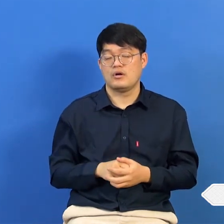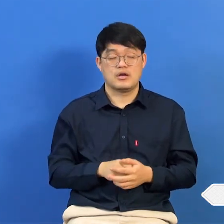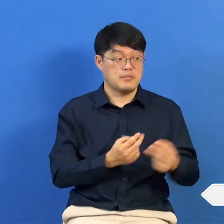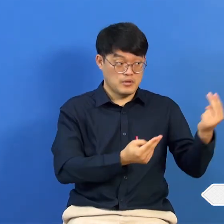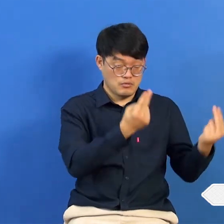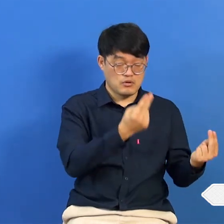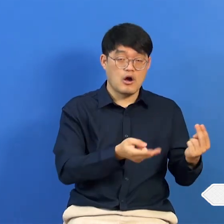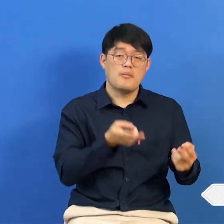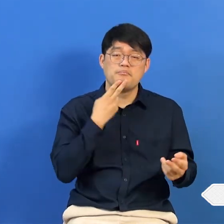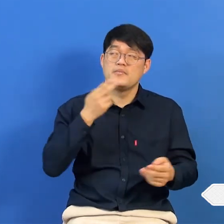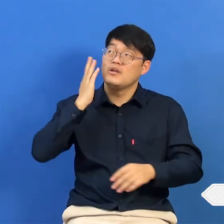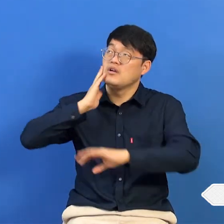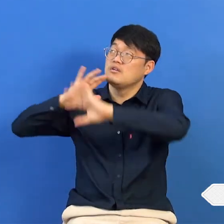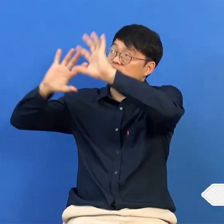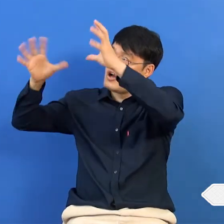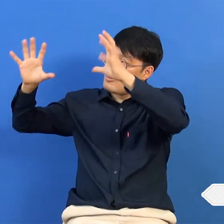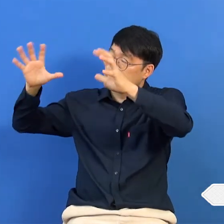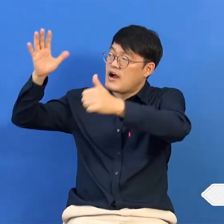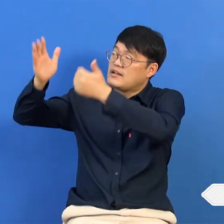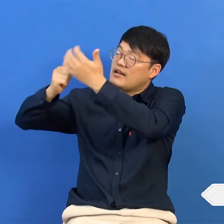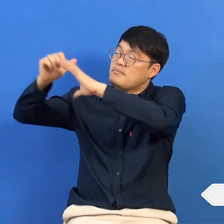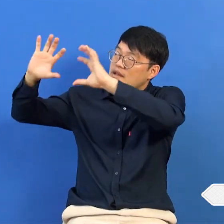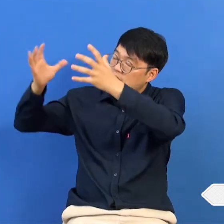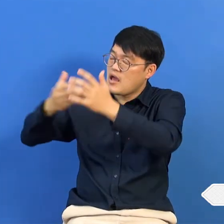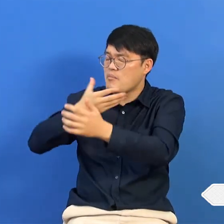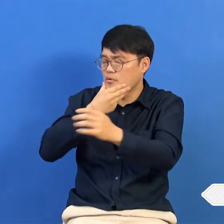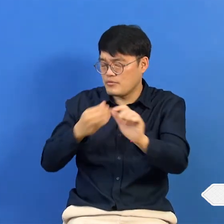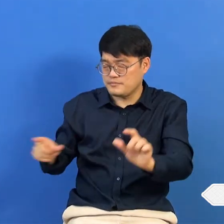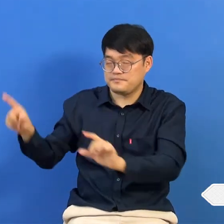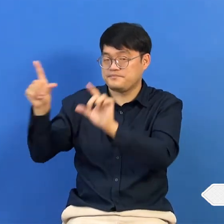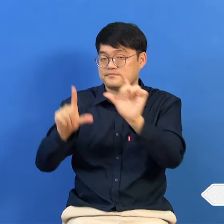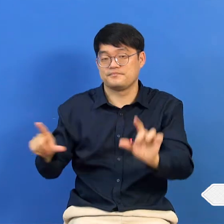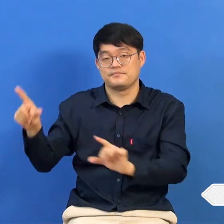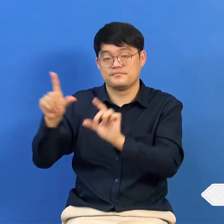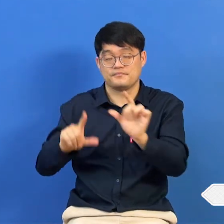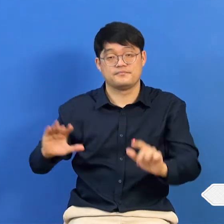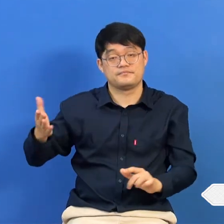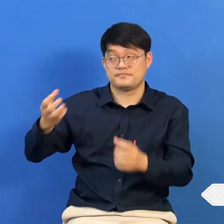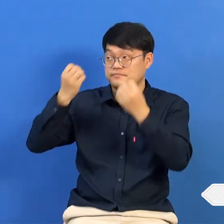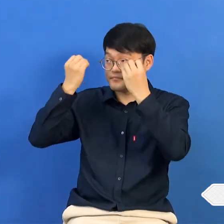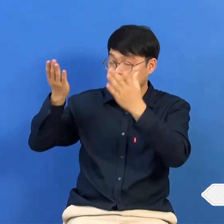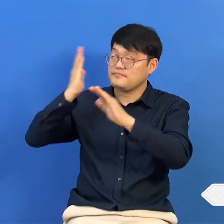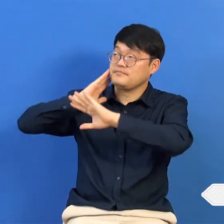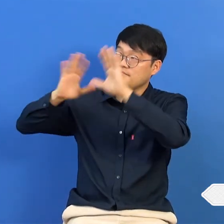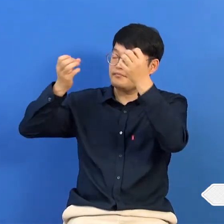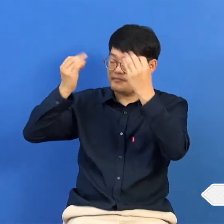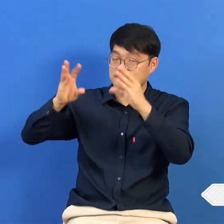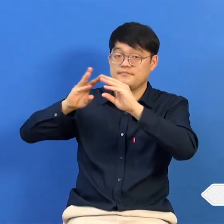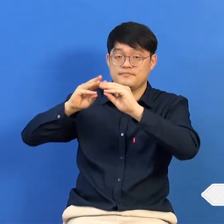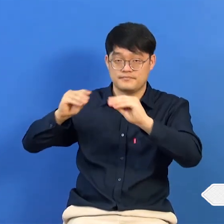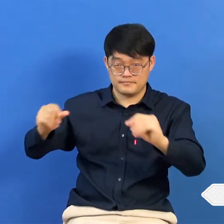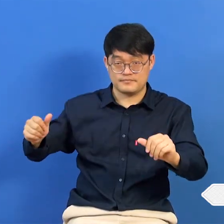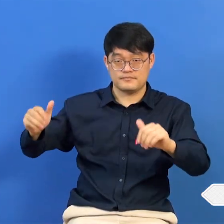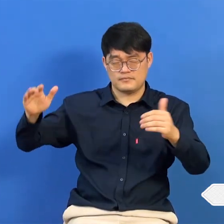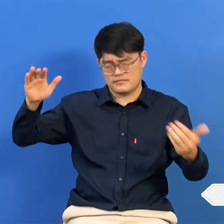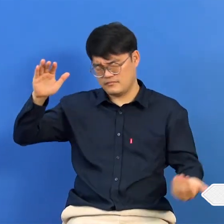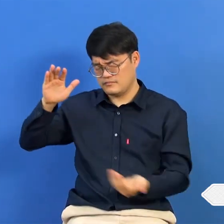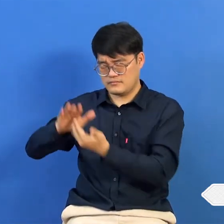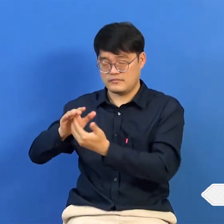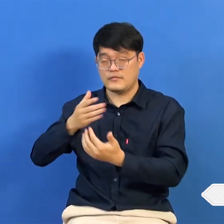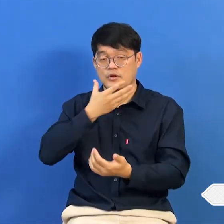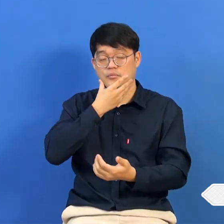천국의 복을 누리는 것입니다. 에덴 동산하고는 비교도 할 수 없는 새하늘 새 땅의 지고한 복을 우리가 누리는